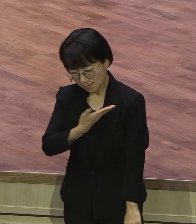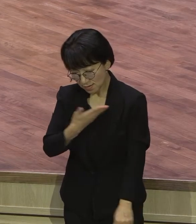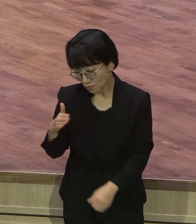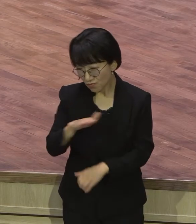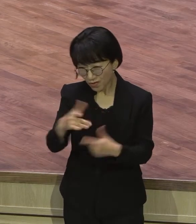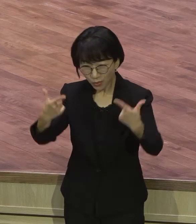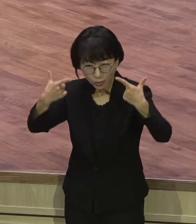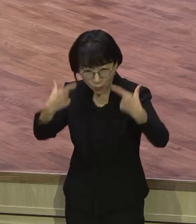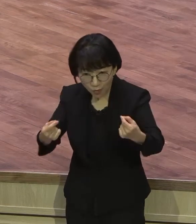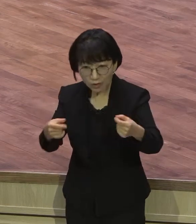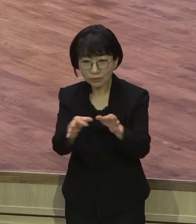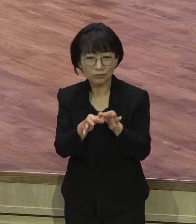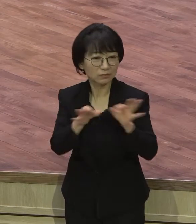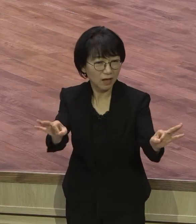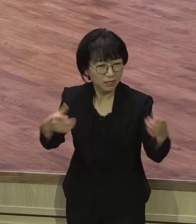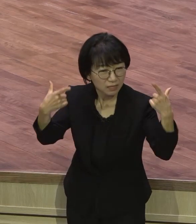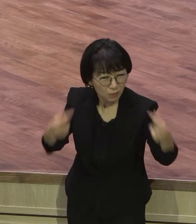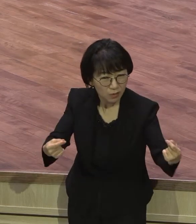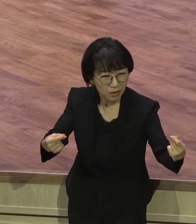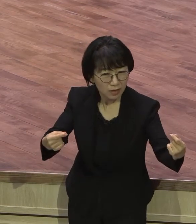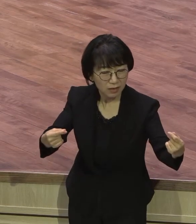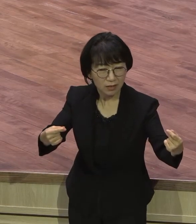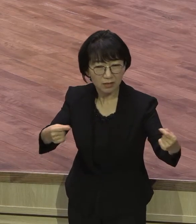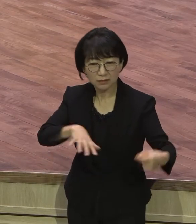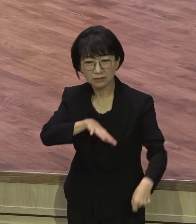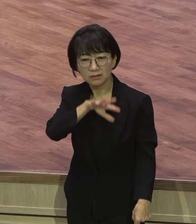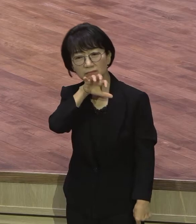수고하며 더위를 견딘 우리와 같게 하였나이다.